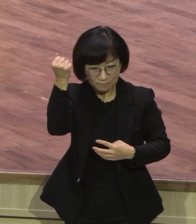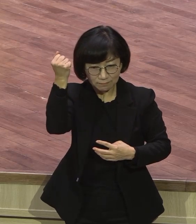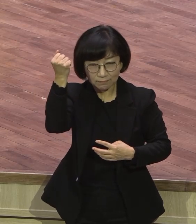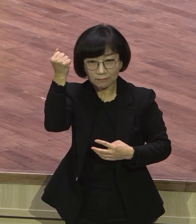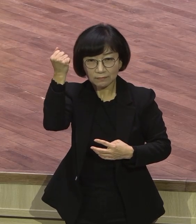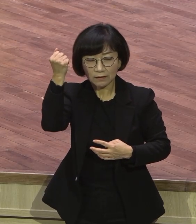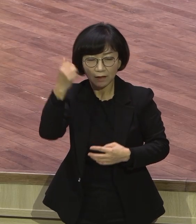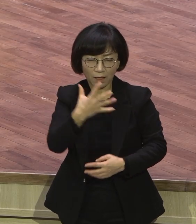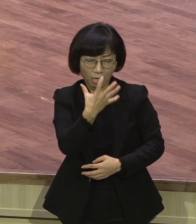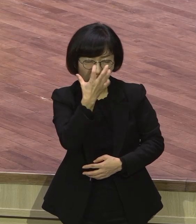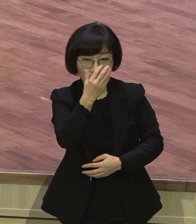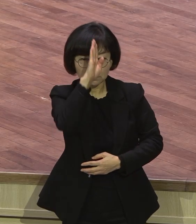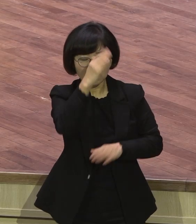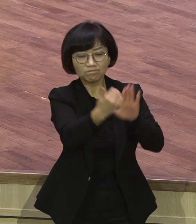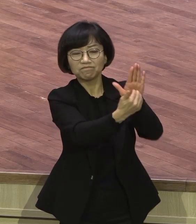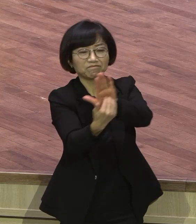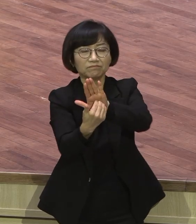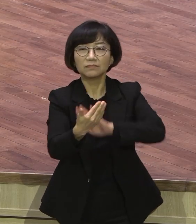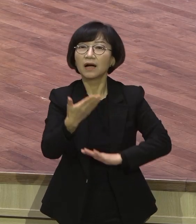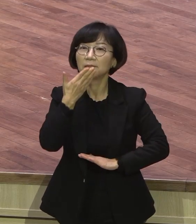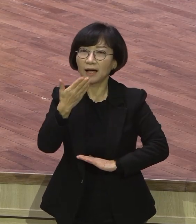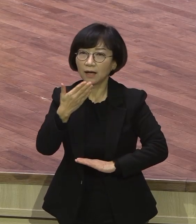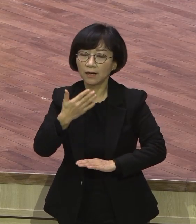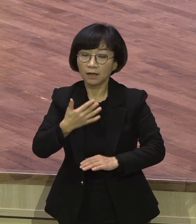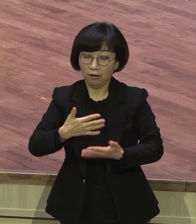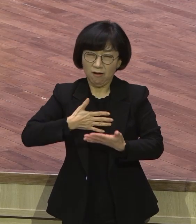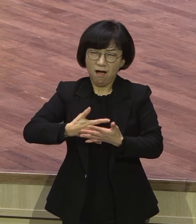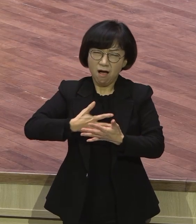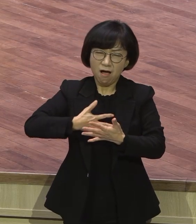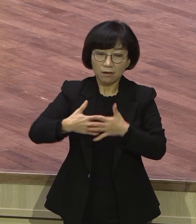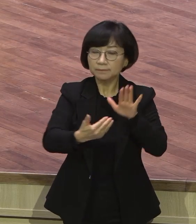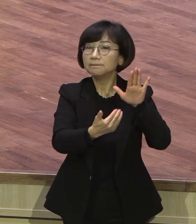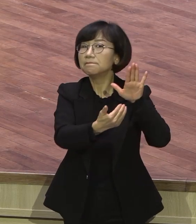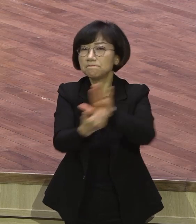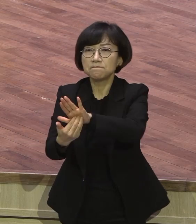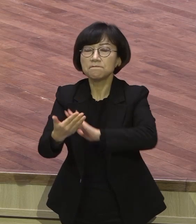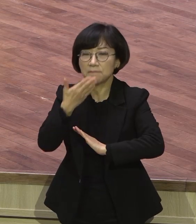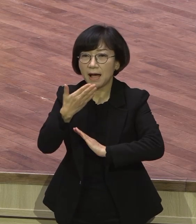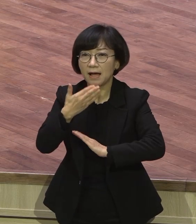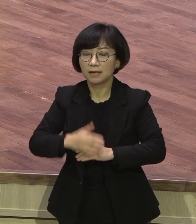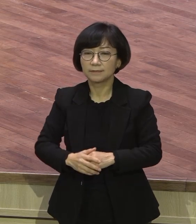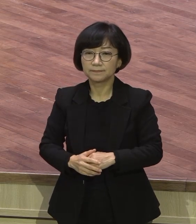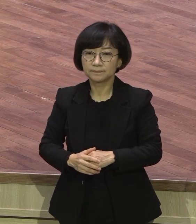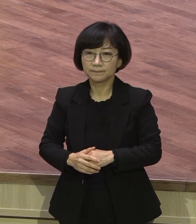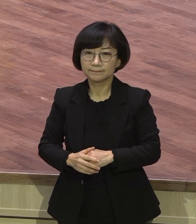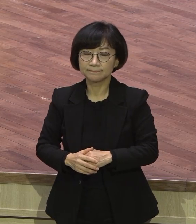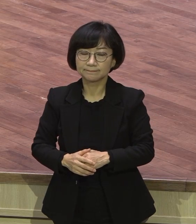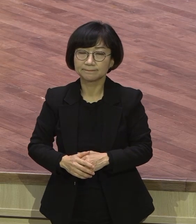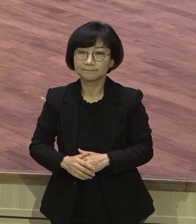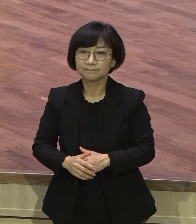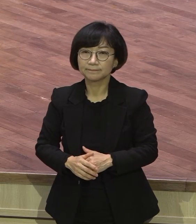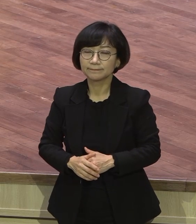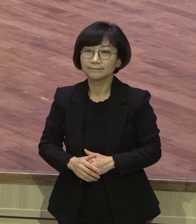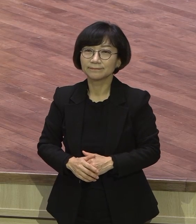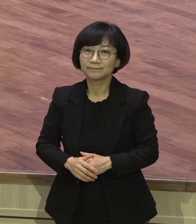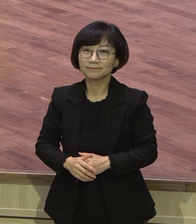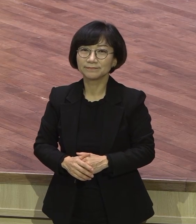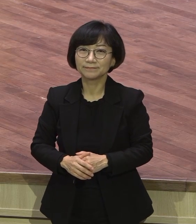않고, 그래야 여러분이 그냐말로 불안 속에서 얼마나 환경이 불안합니까? 속지 않는다니까요.